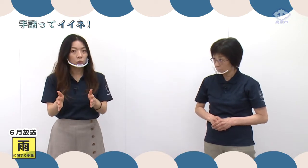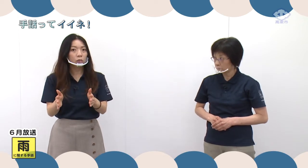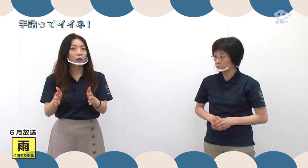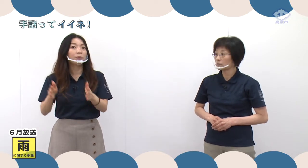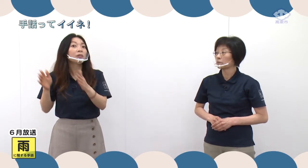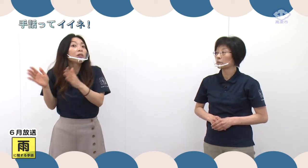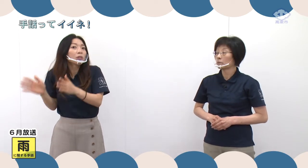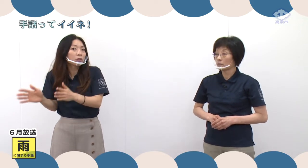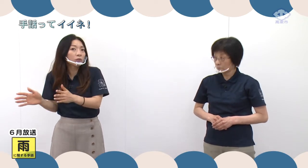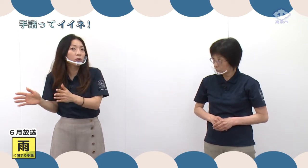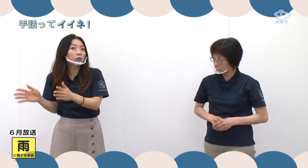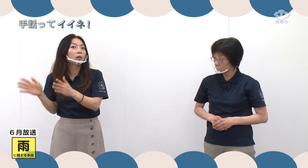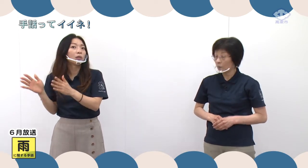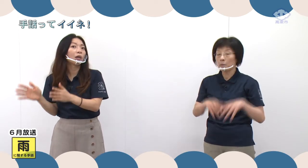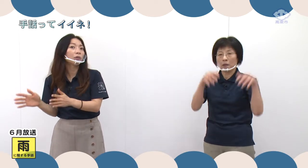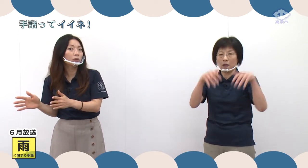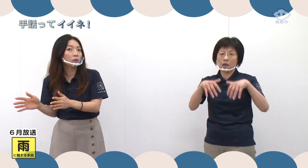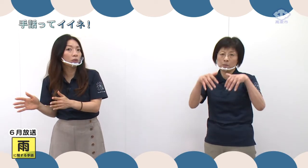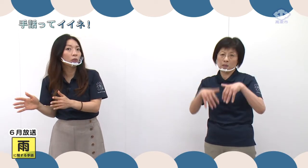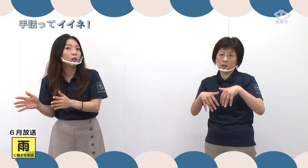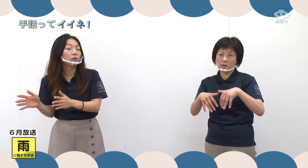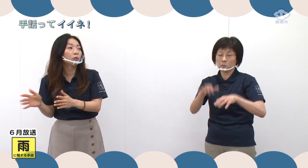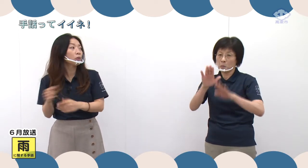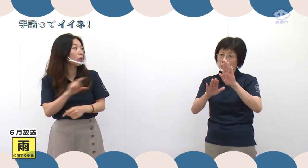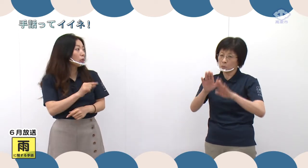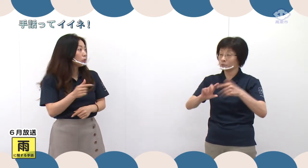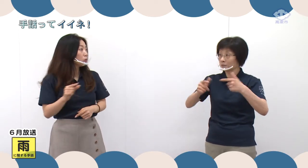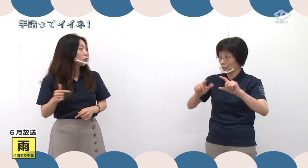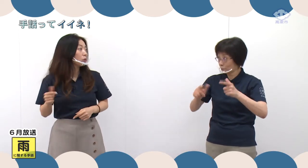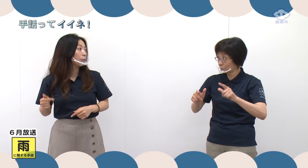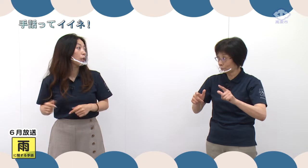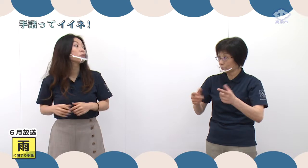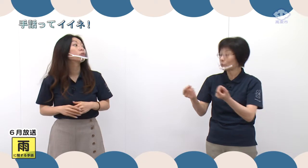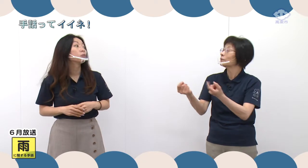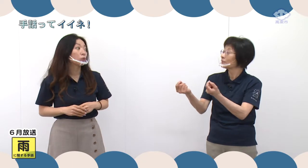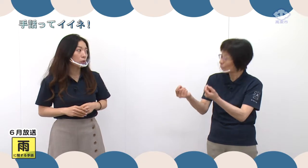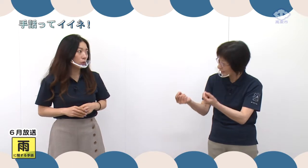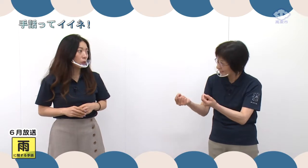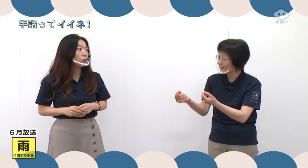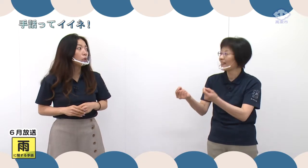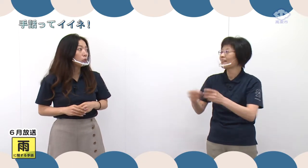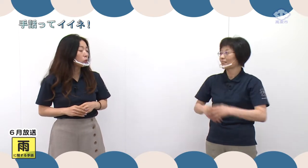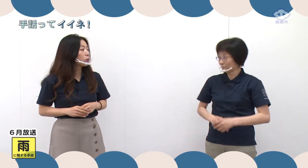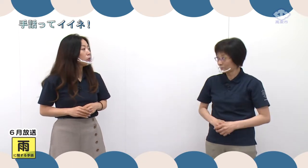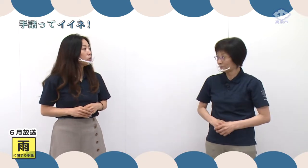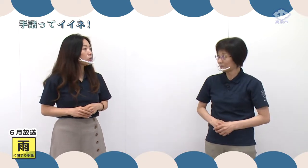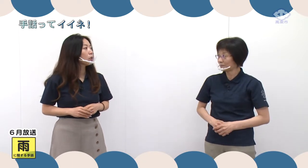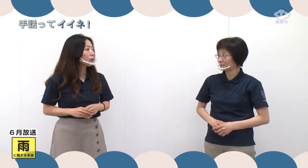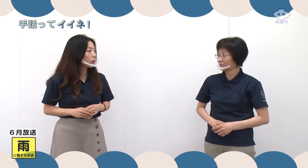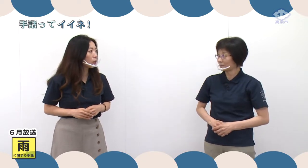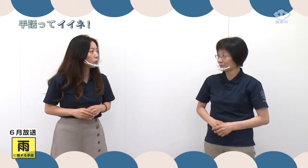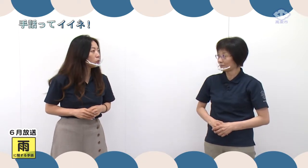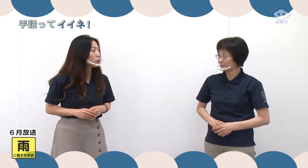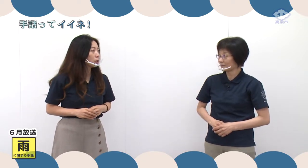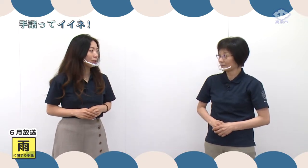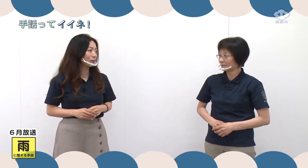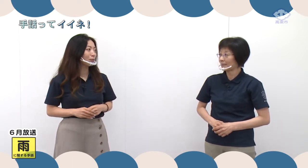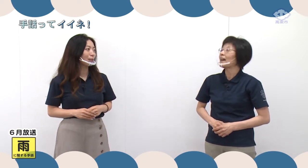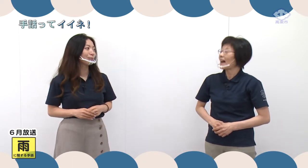して雷が鳴っちゃうような雷雨など、いろいろな種類の雨があると思うんですけど、 そうですね、 その辺の使い分けはどうしたらいいんでしょうか。 は